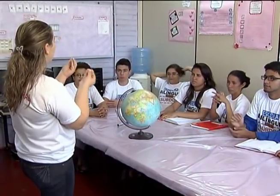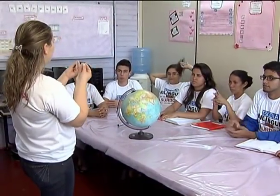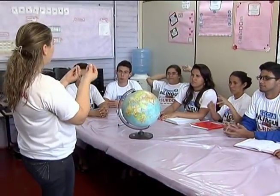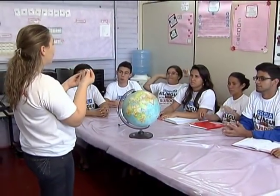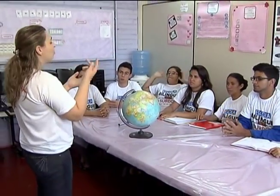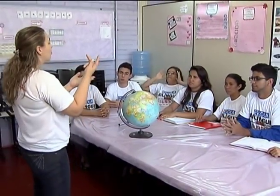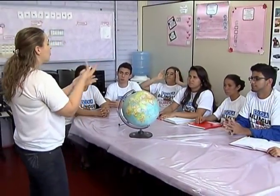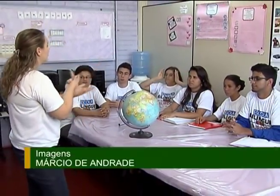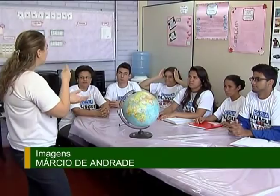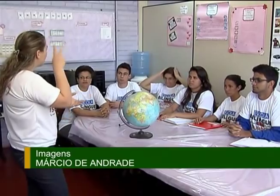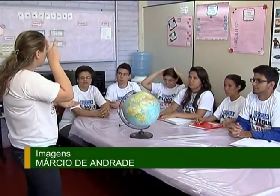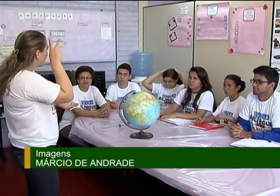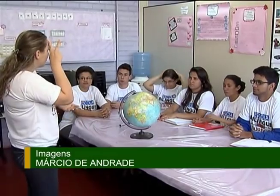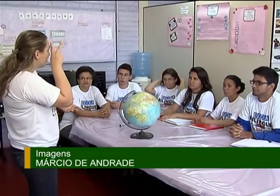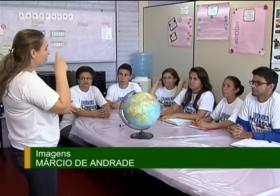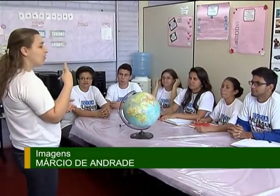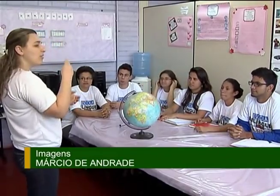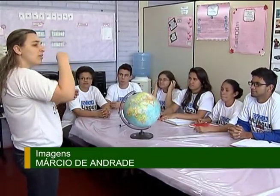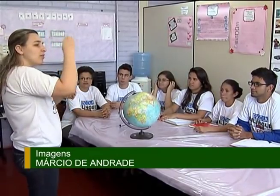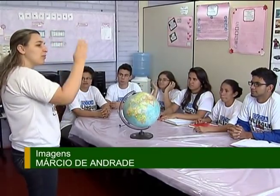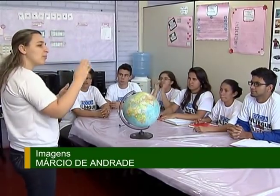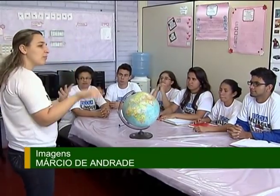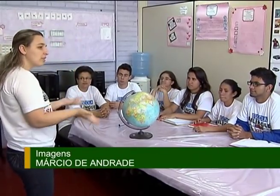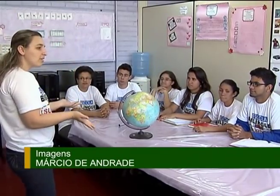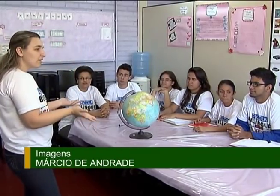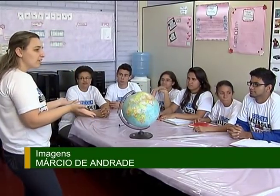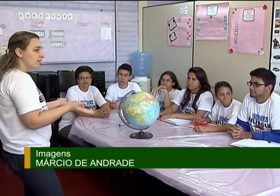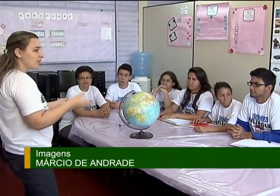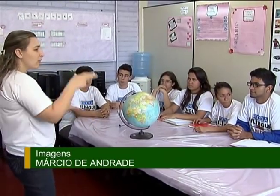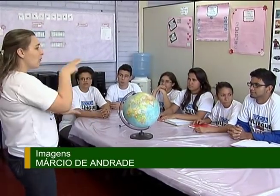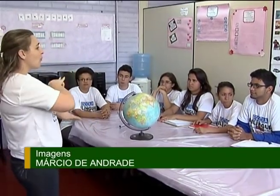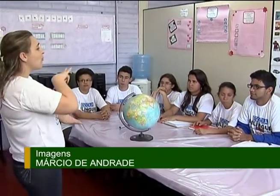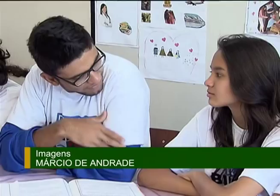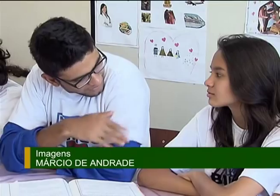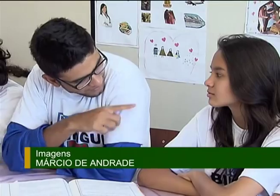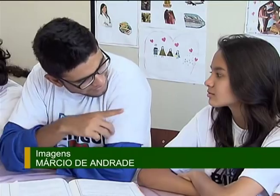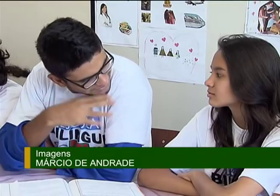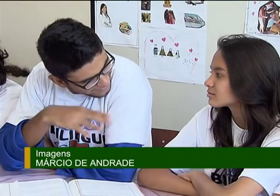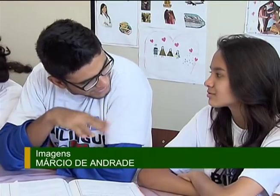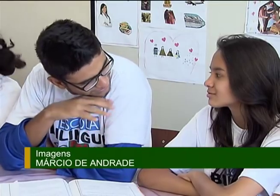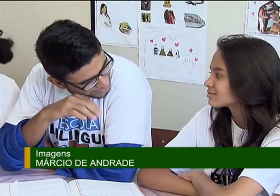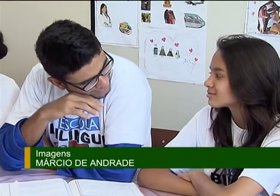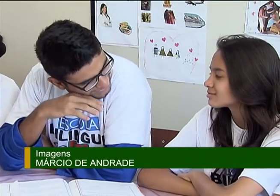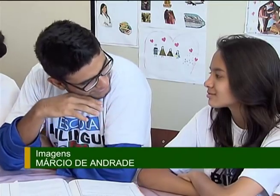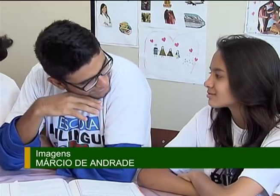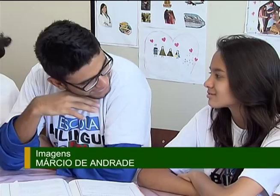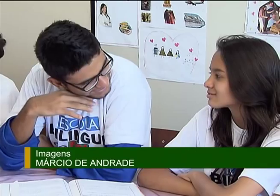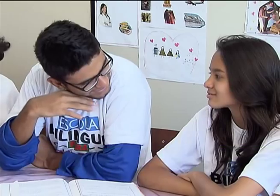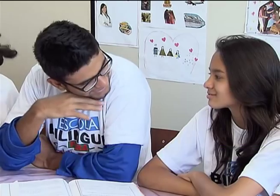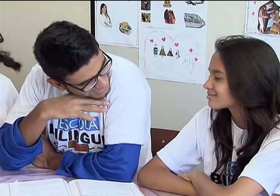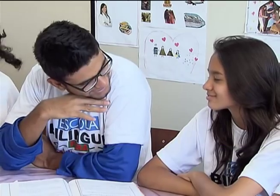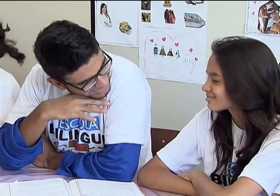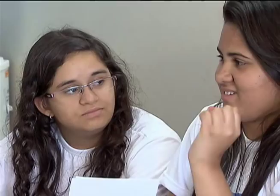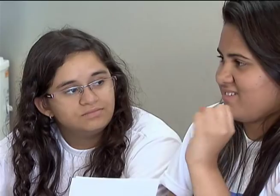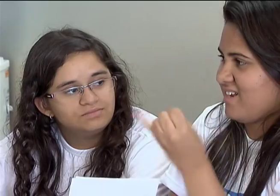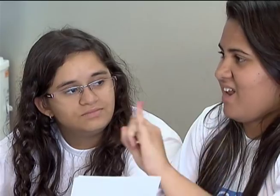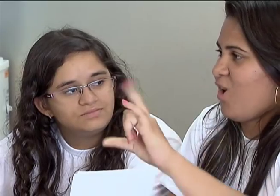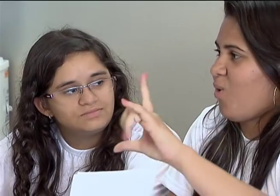Todos esses jovens são alunos de uma escola de Taguatinga, no Distrito Federal. Mas na escola deles tem uma diferença. Na sala de